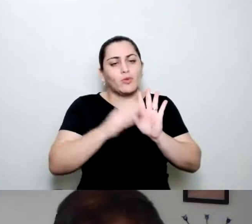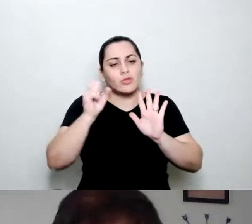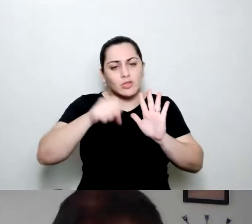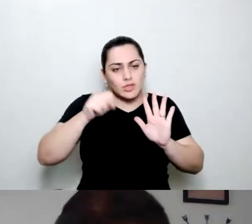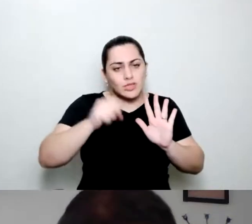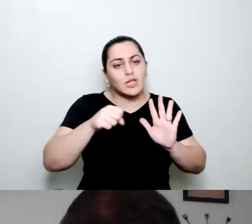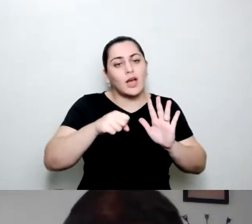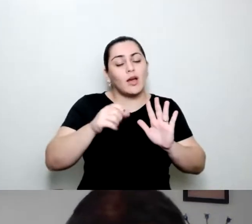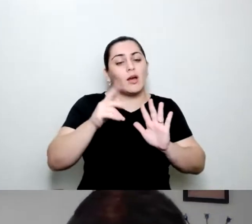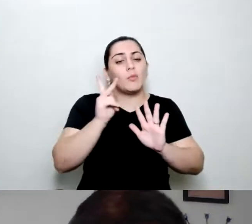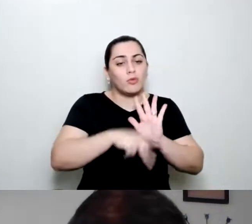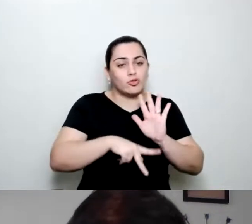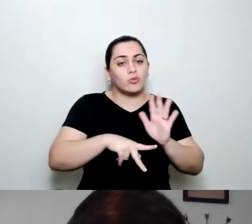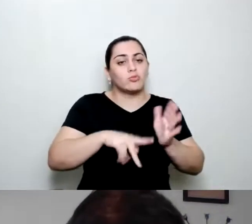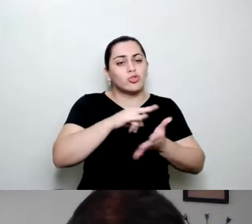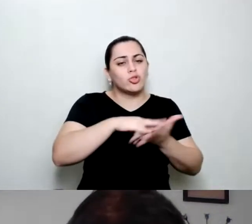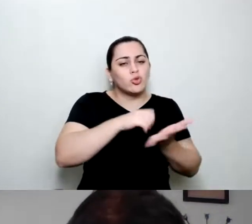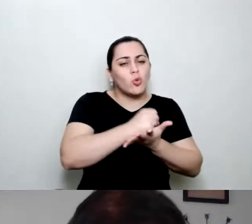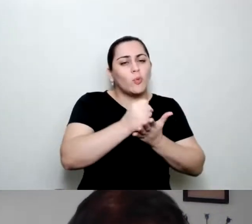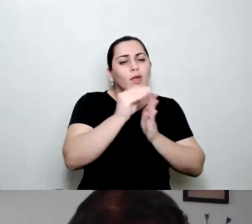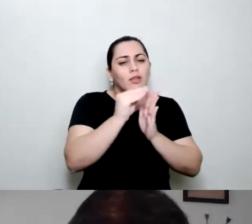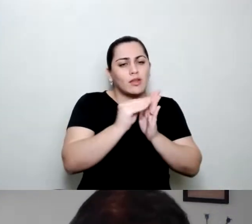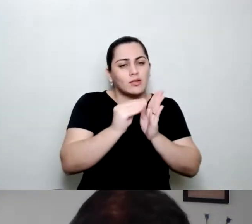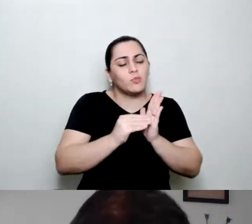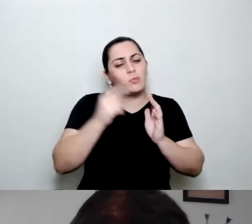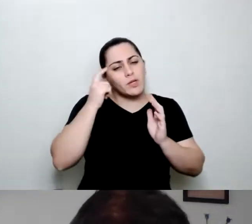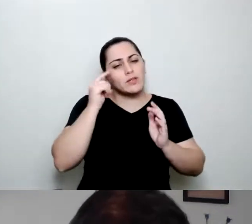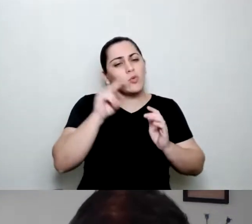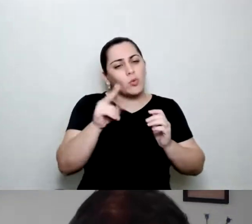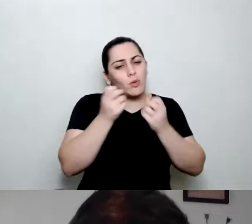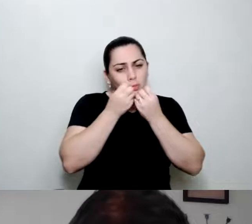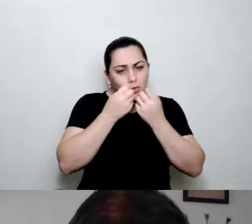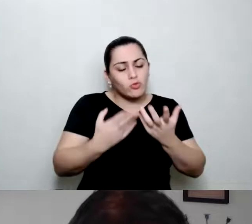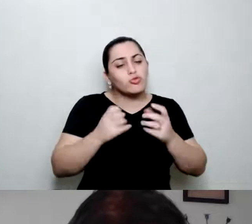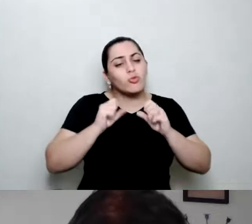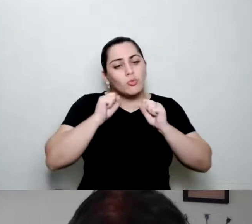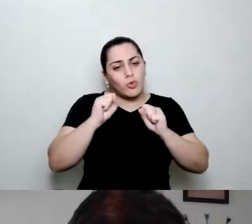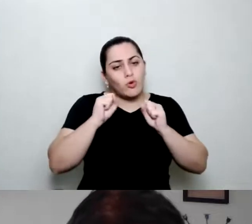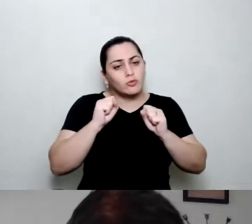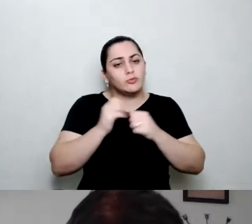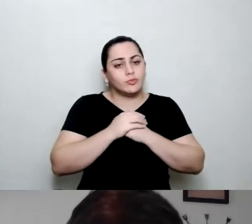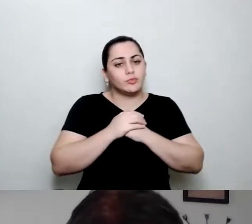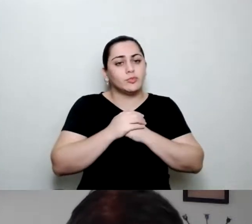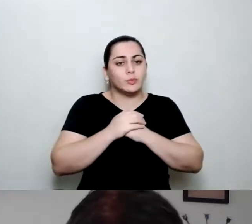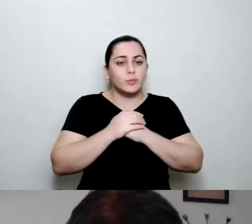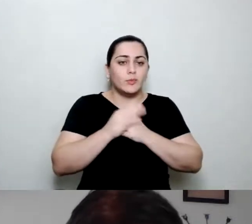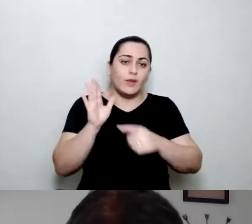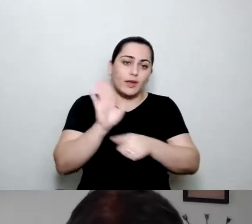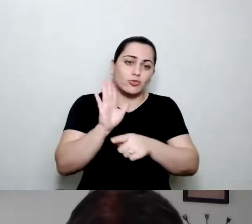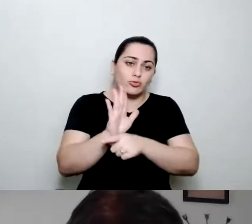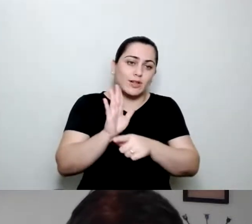os projetos de documentação pensarem num esquema de nomeação bom, e nós podemos oferecer um esquema assim, mas